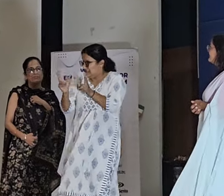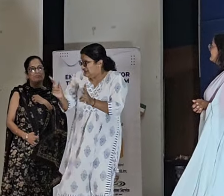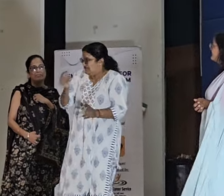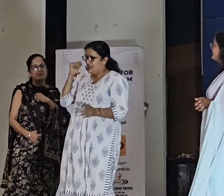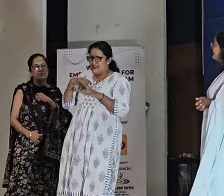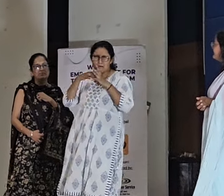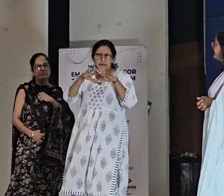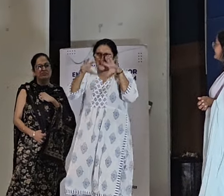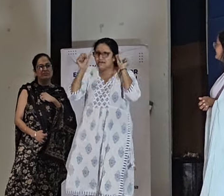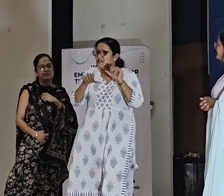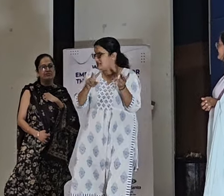कॉशर को